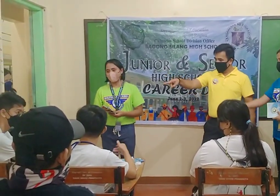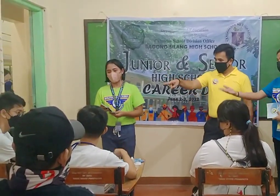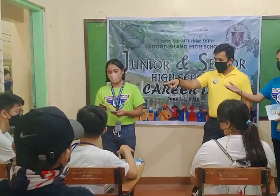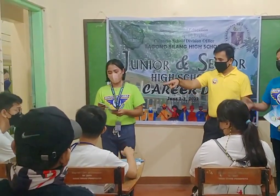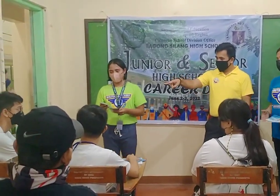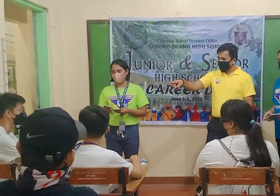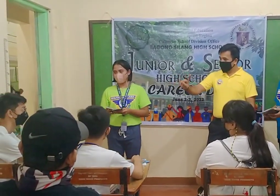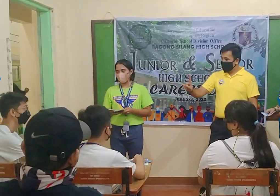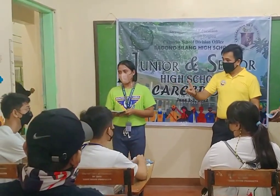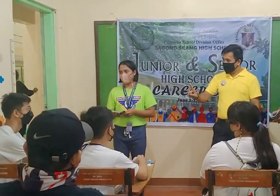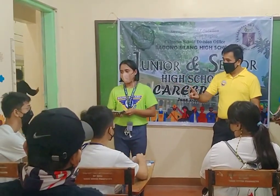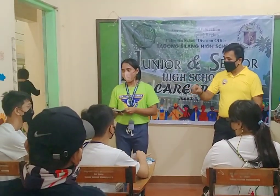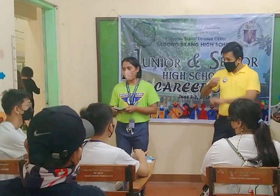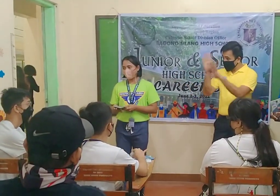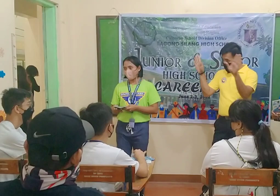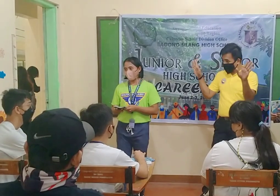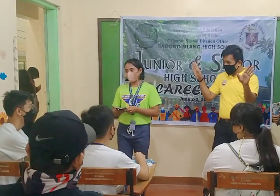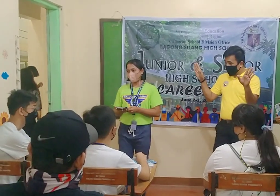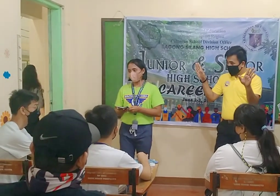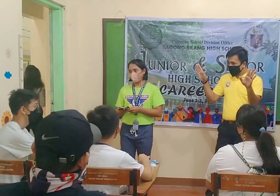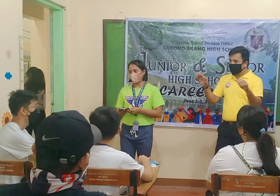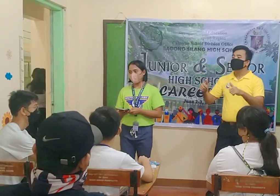Para kayo mag-page ka lang.